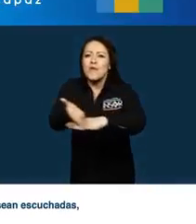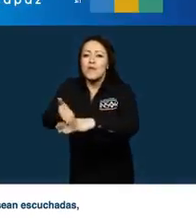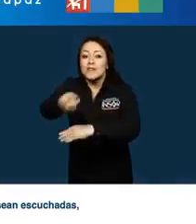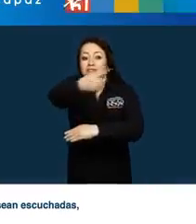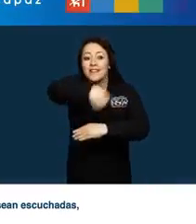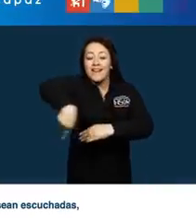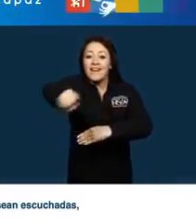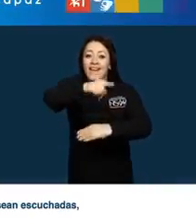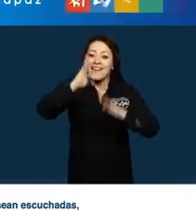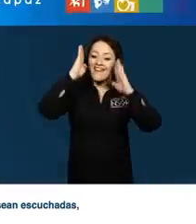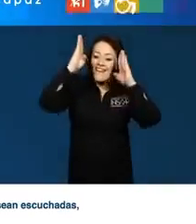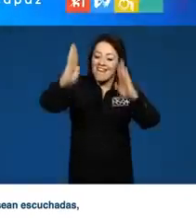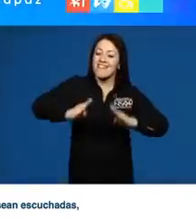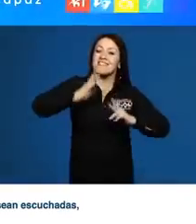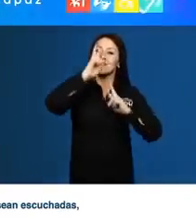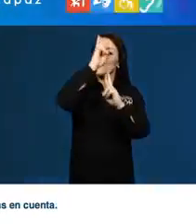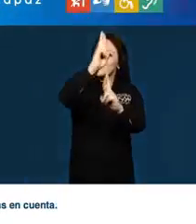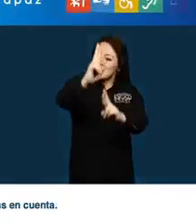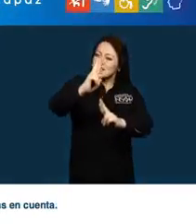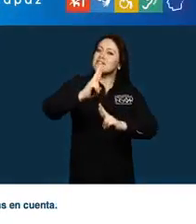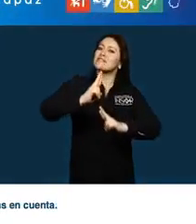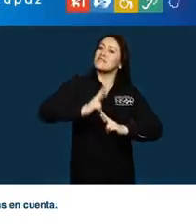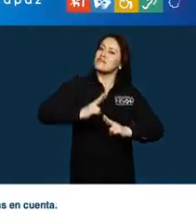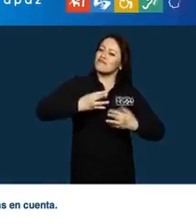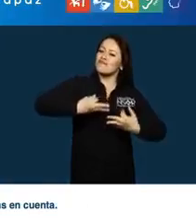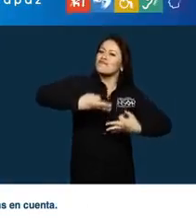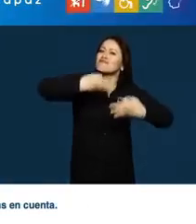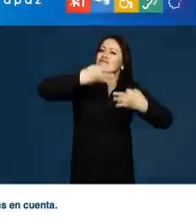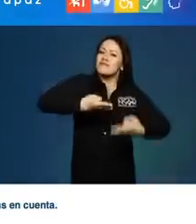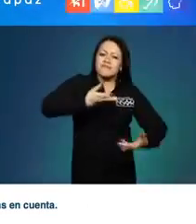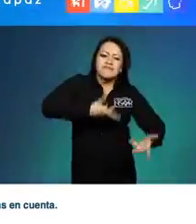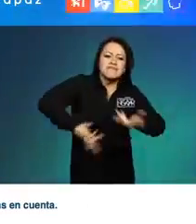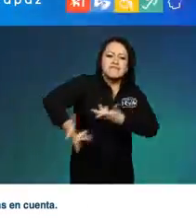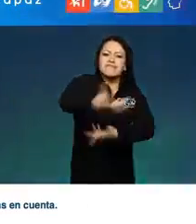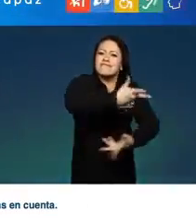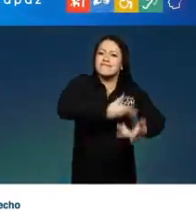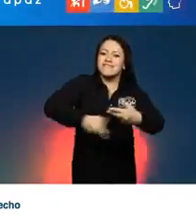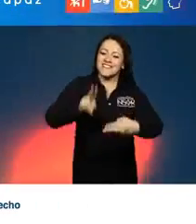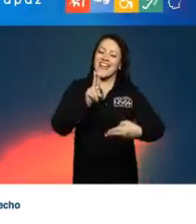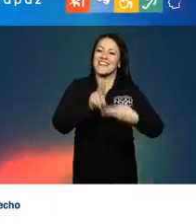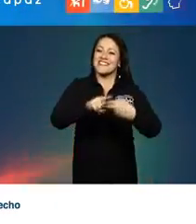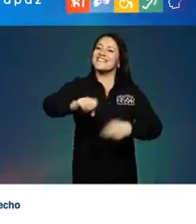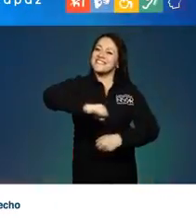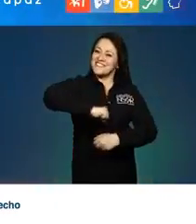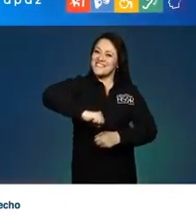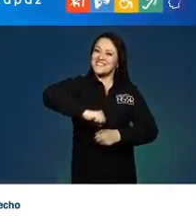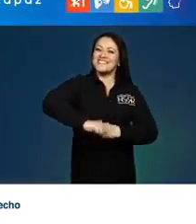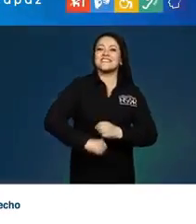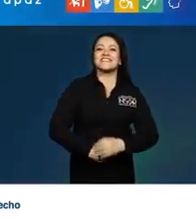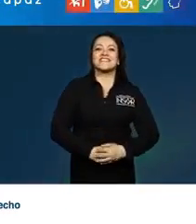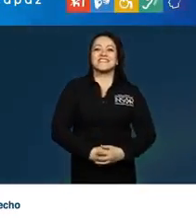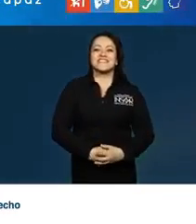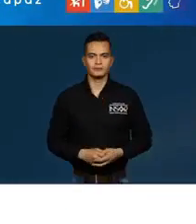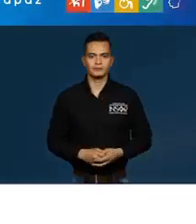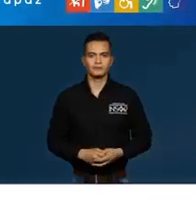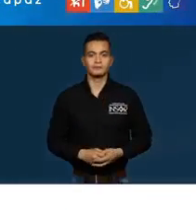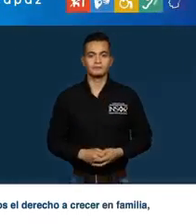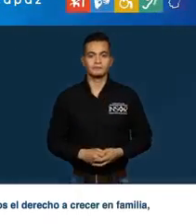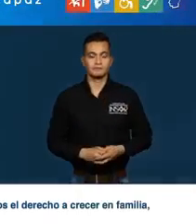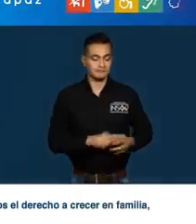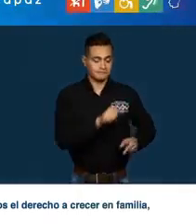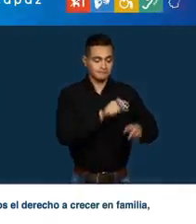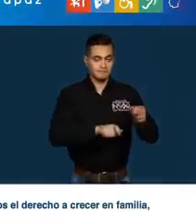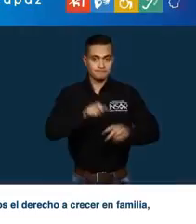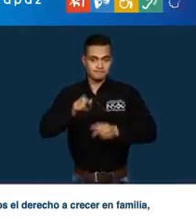nuestras ideas sean escuchadas, respetadas y entendidas en cuenta. Hasta tenga derecho.